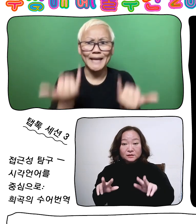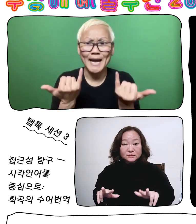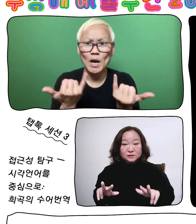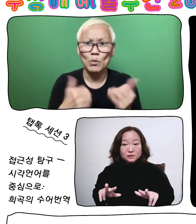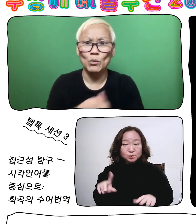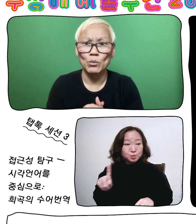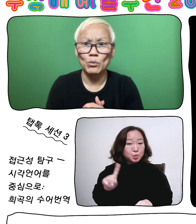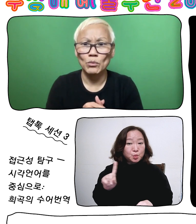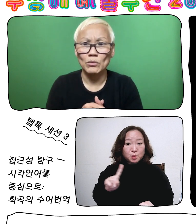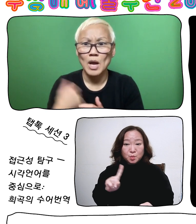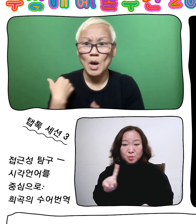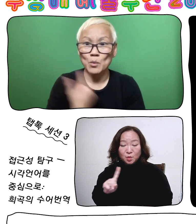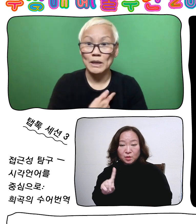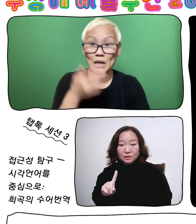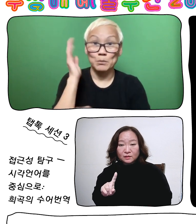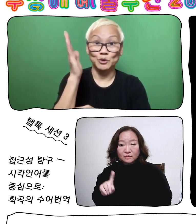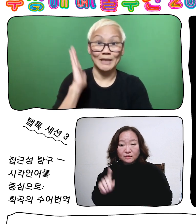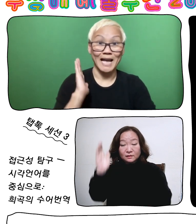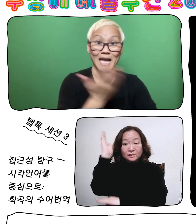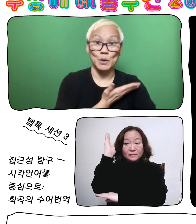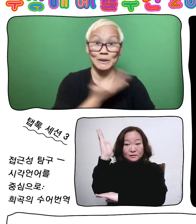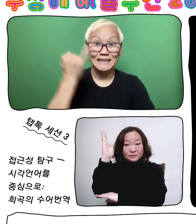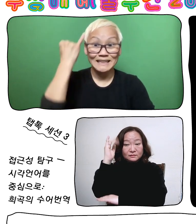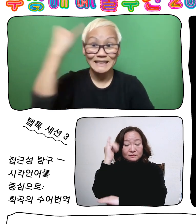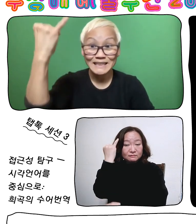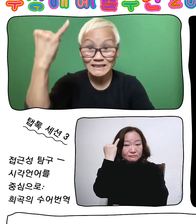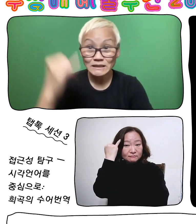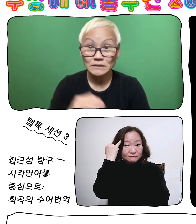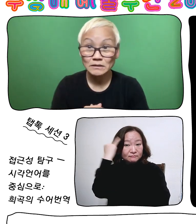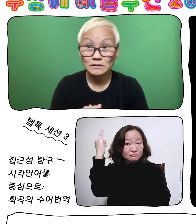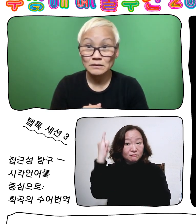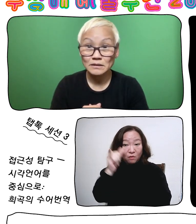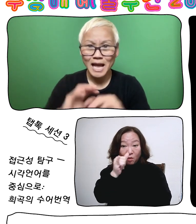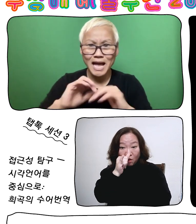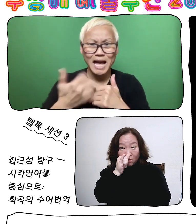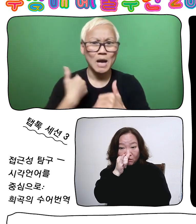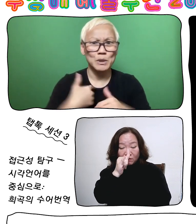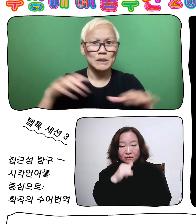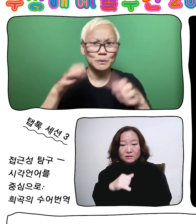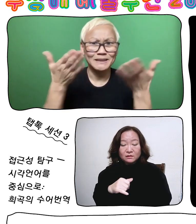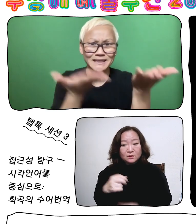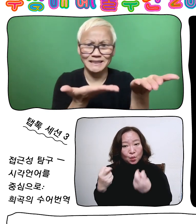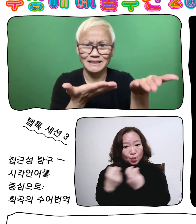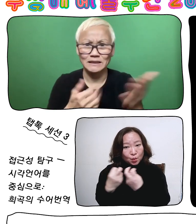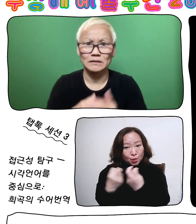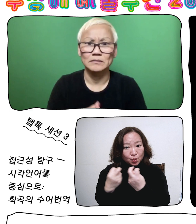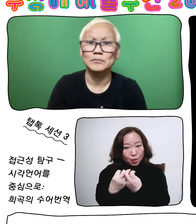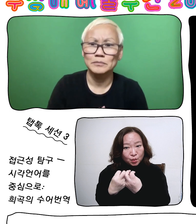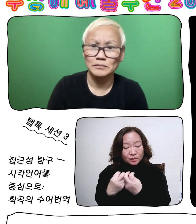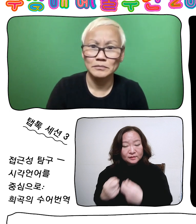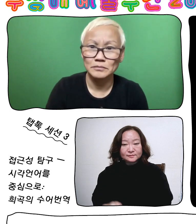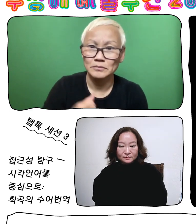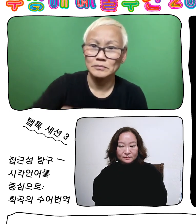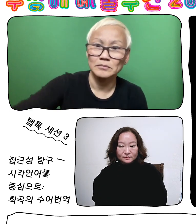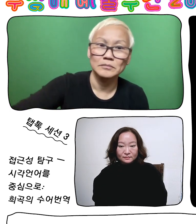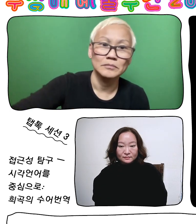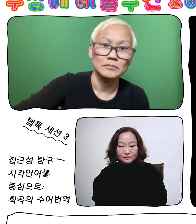수사학은 우리가 지금도 하고 있는 것으로 우리의 아이디어나 생각을 전달하는 방식이자 기술입니다.